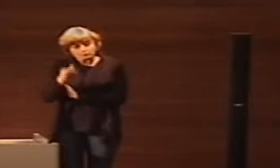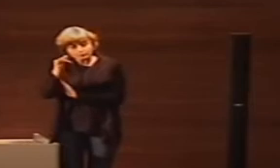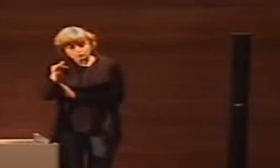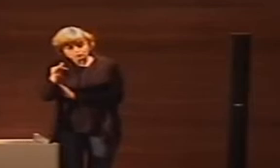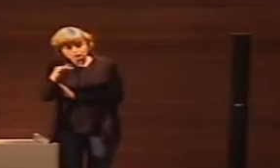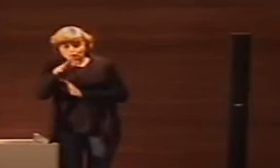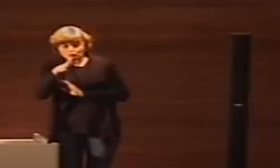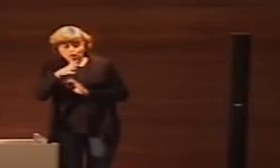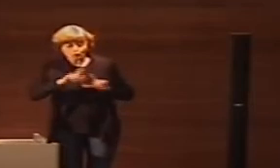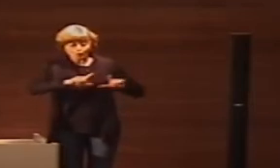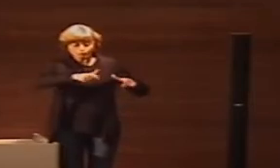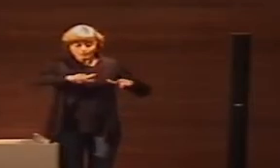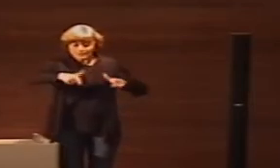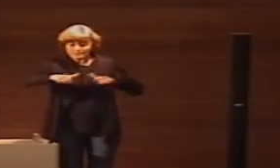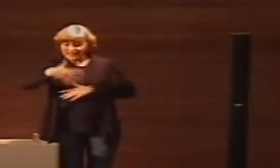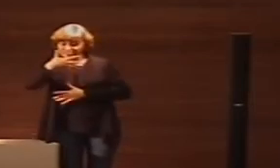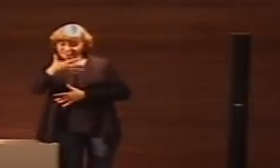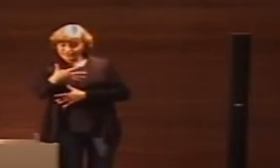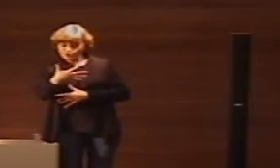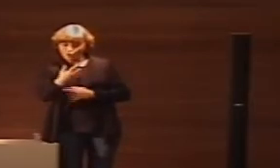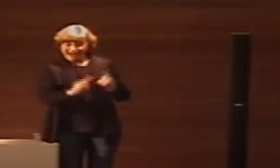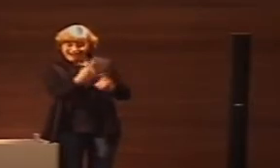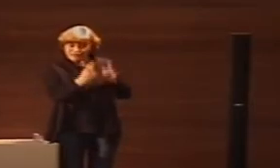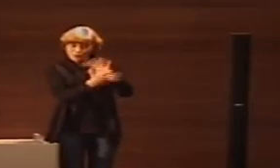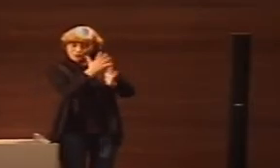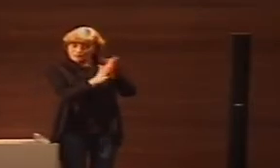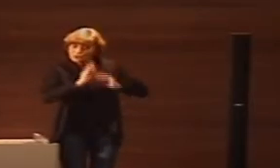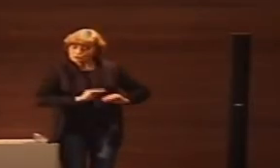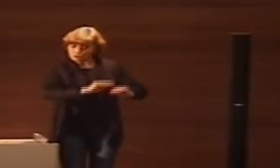5 fracciones, que creo que también es una tendencia